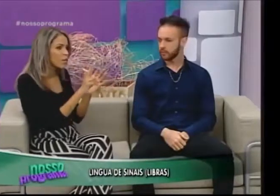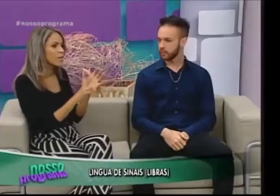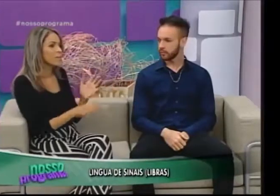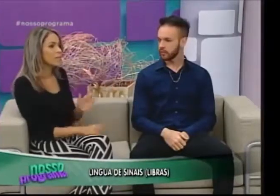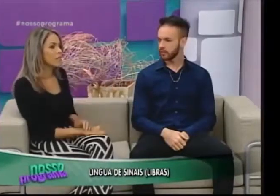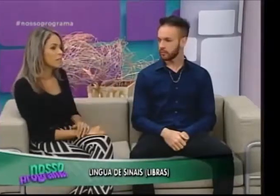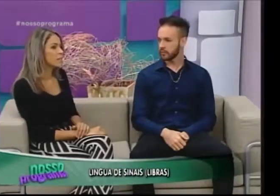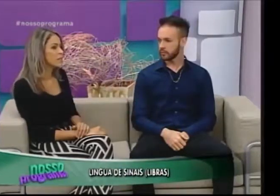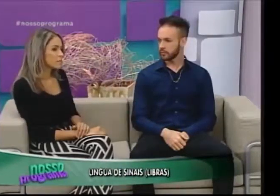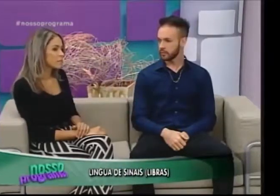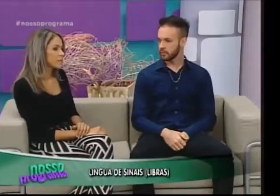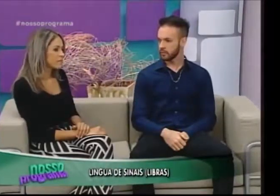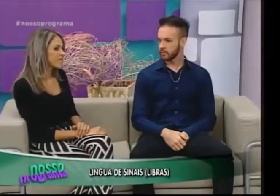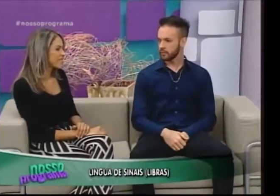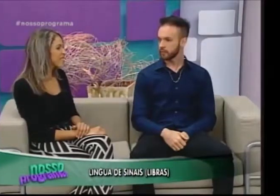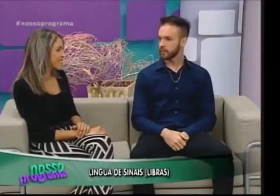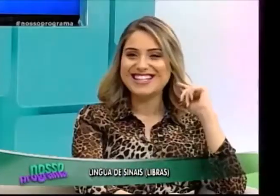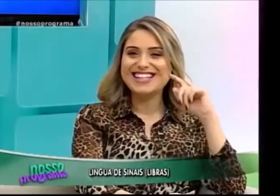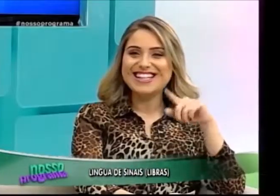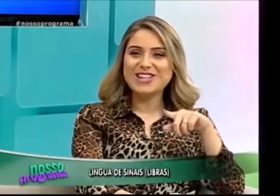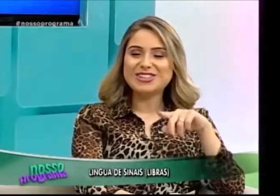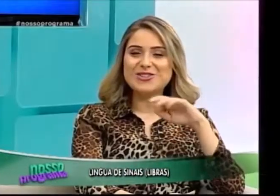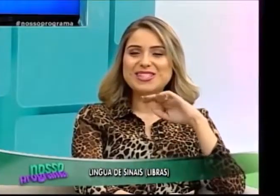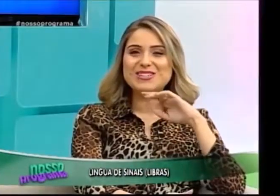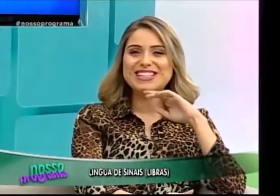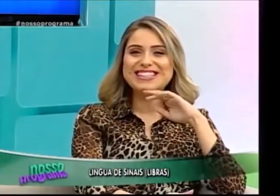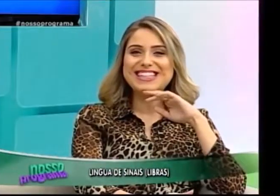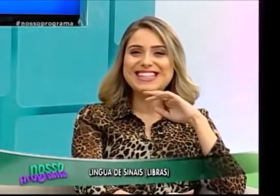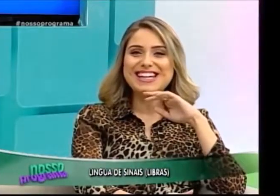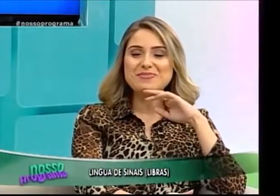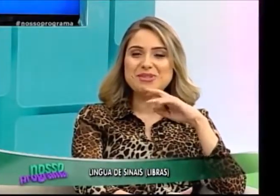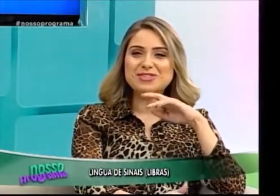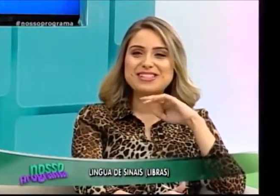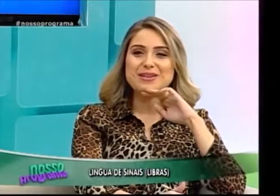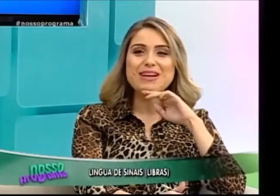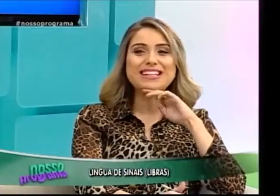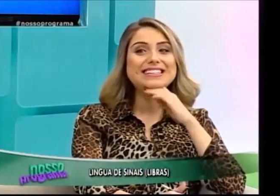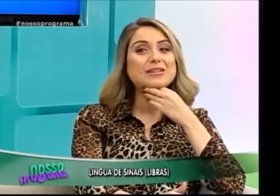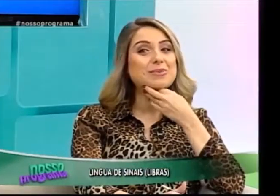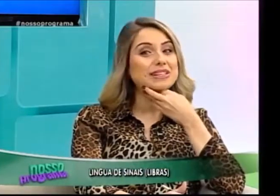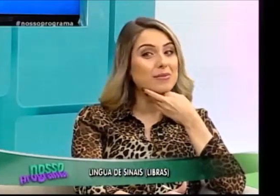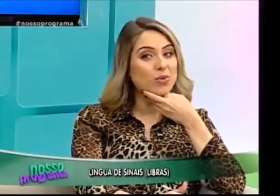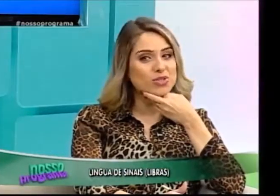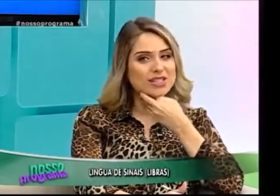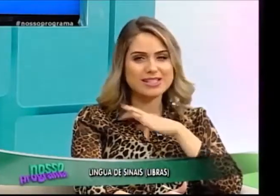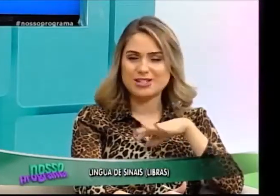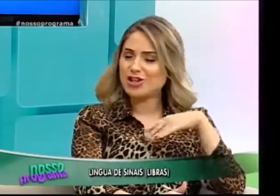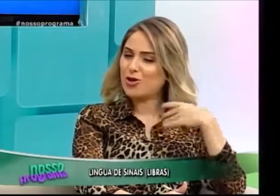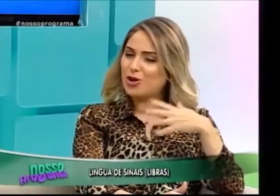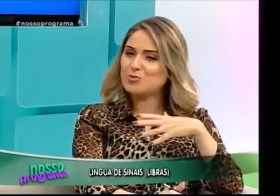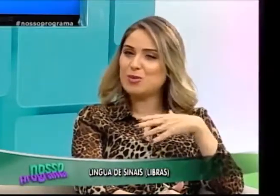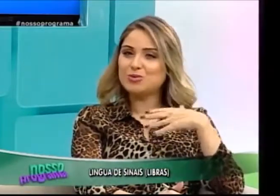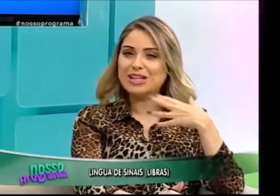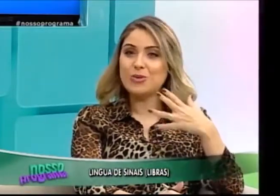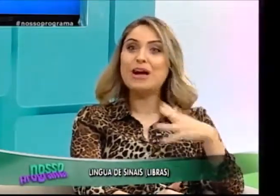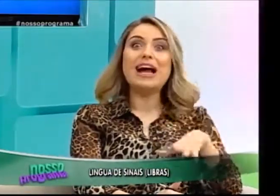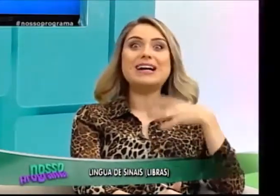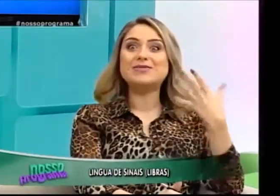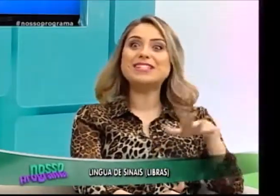olho. É impressionante, isso é verdade. E outra coisa que eu queria entender para você, Mari, interpretar música, seja gospel ou não. Às vezes é